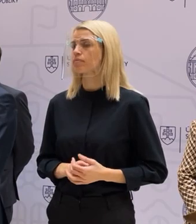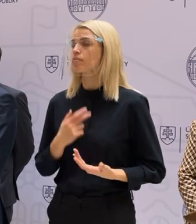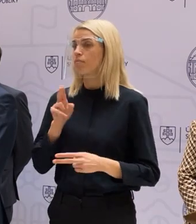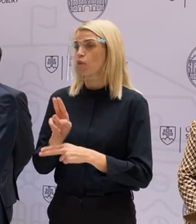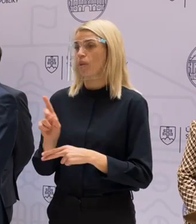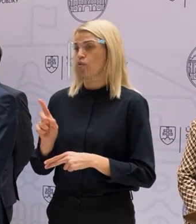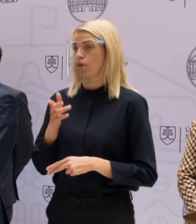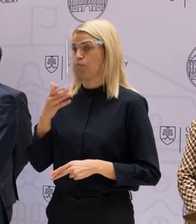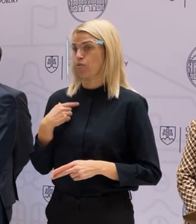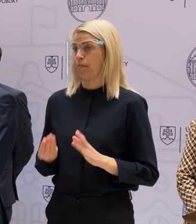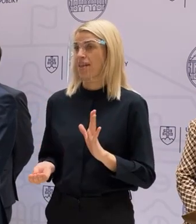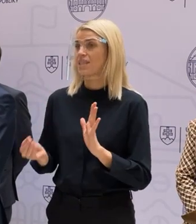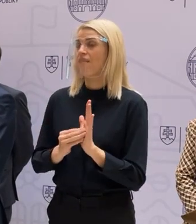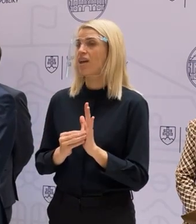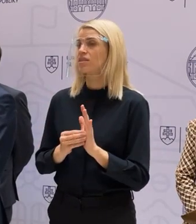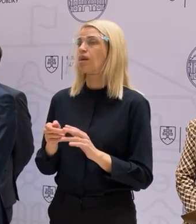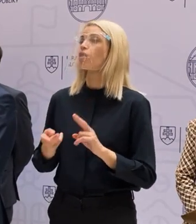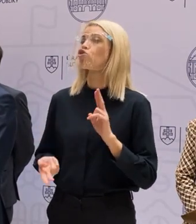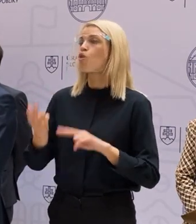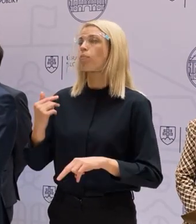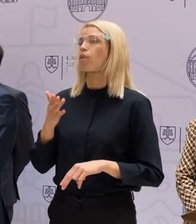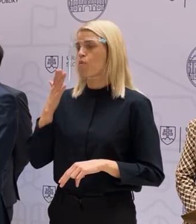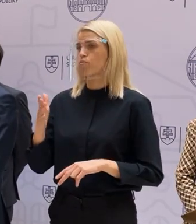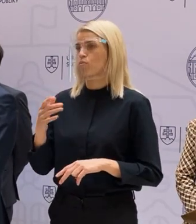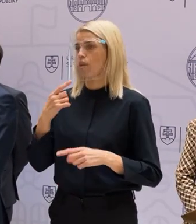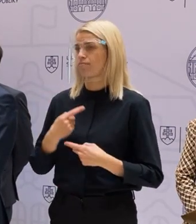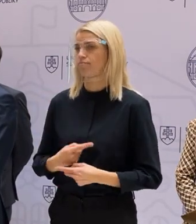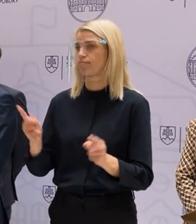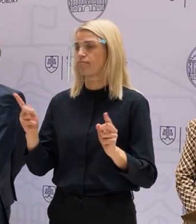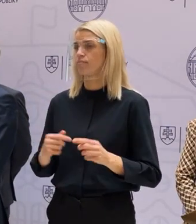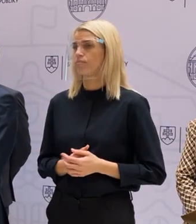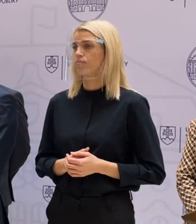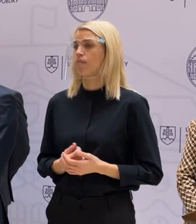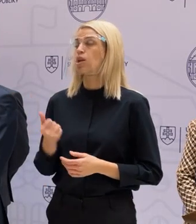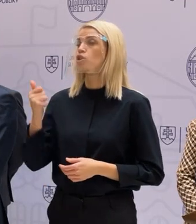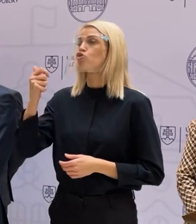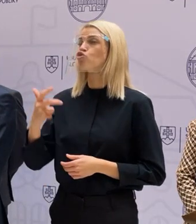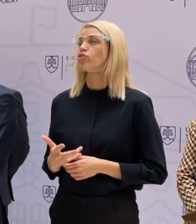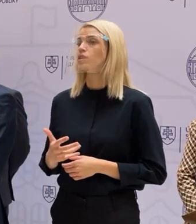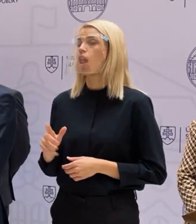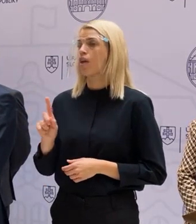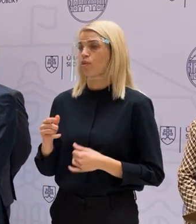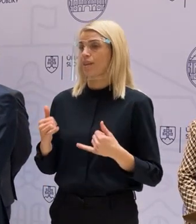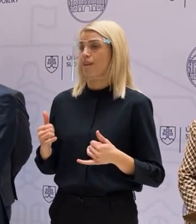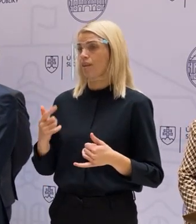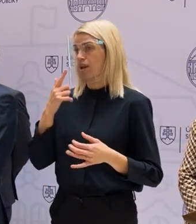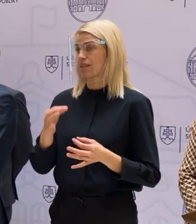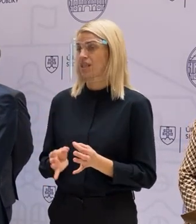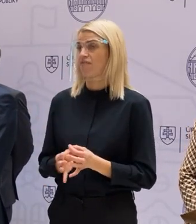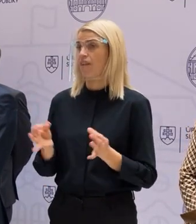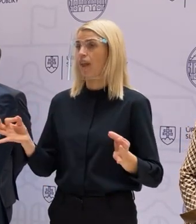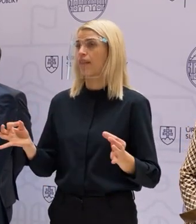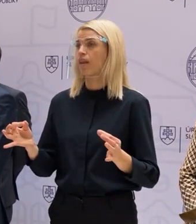opatrenia, ktoré budeme zavádzať, budú dopredu komunikované. Pri číslach, ktoré by sme teraz zverejnili